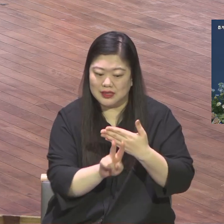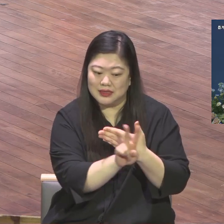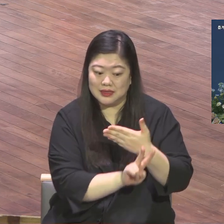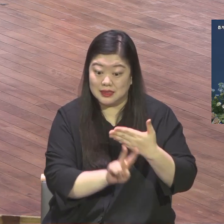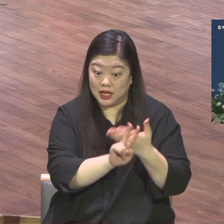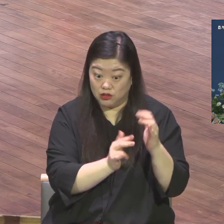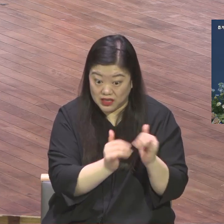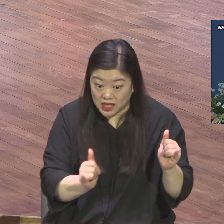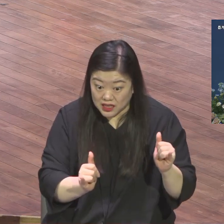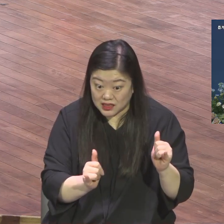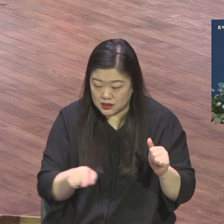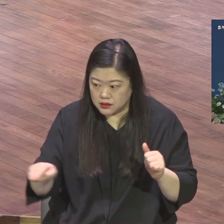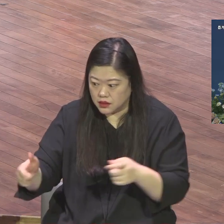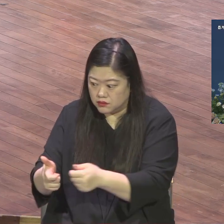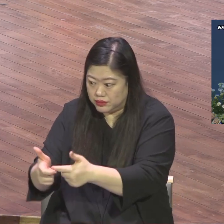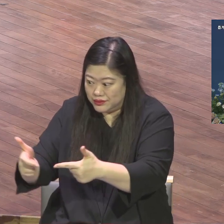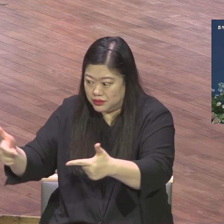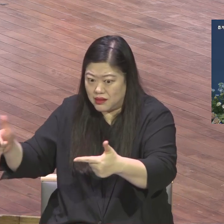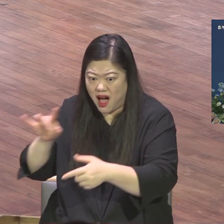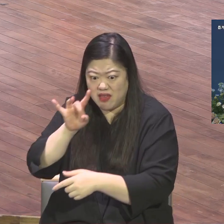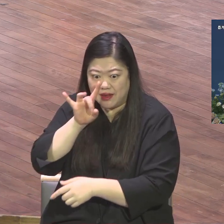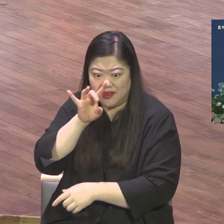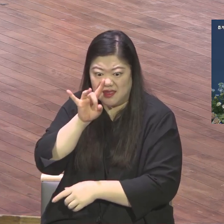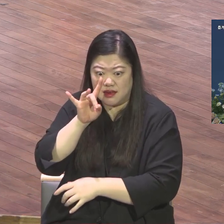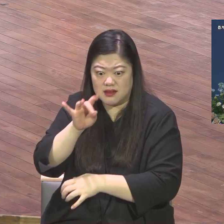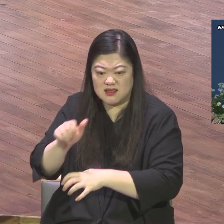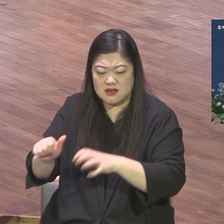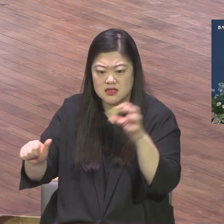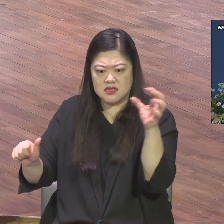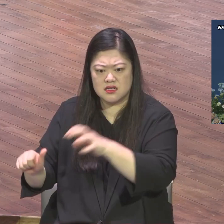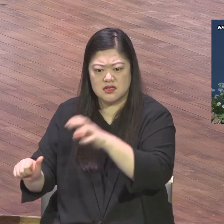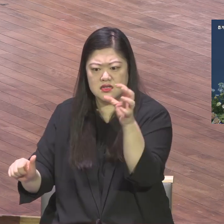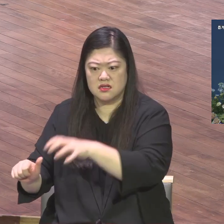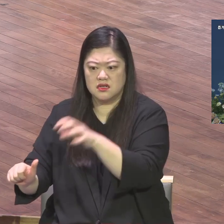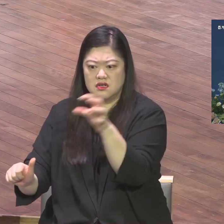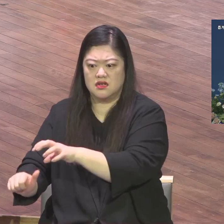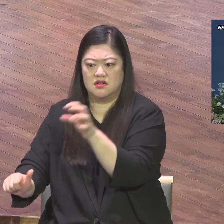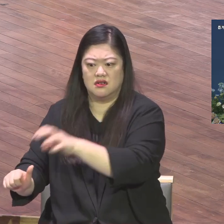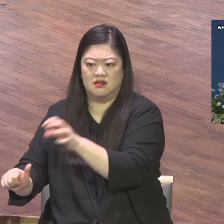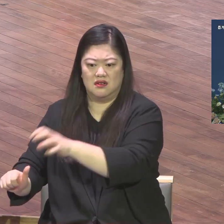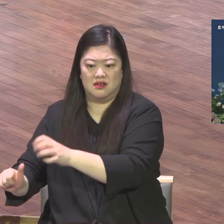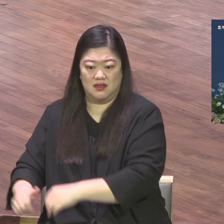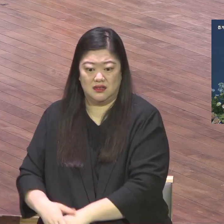그야말로 교단들이 확 공격합니다. 대적자들이 일어나서 핍박을 한단 말이에요.